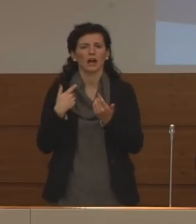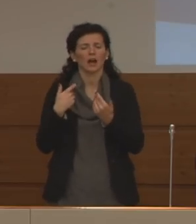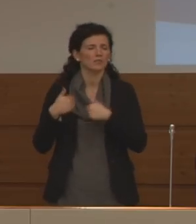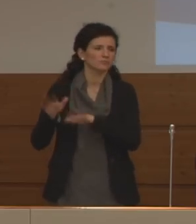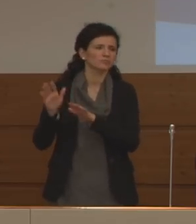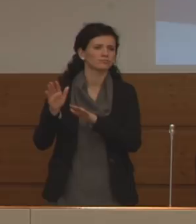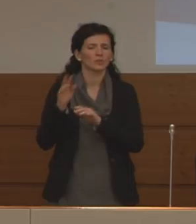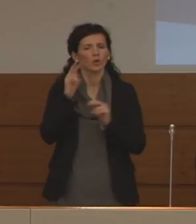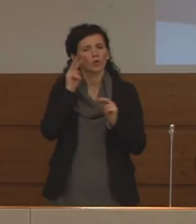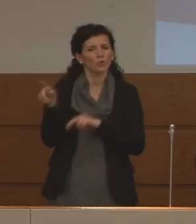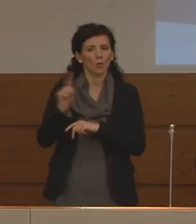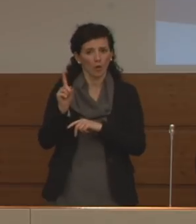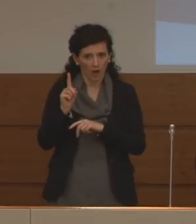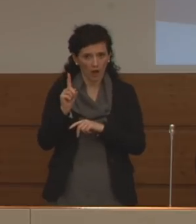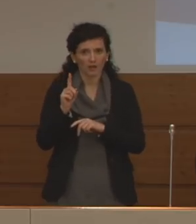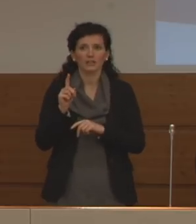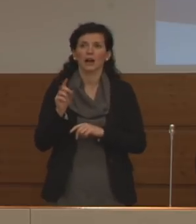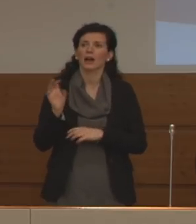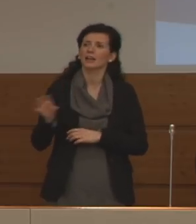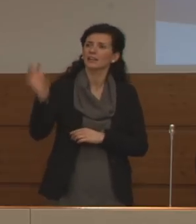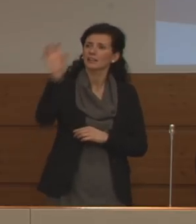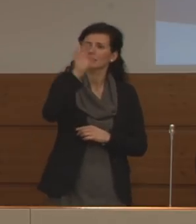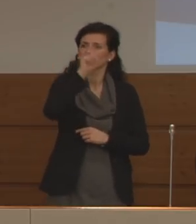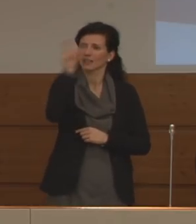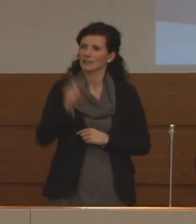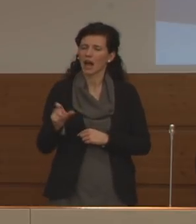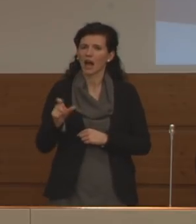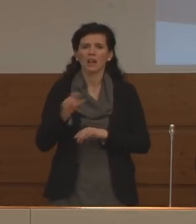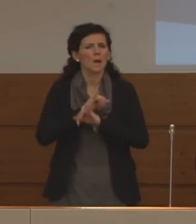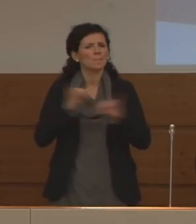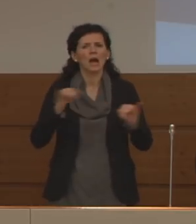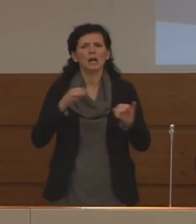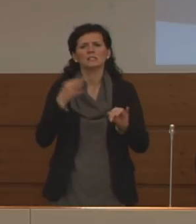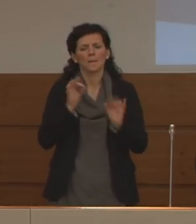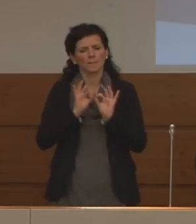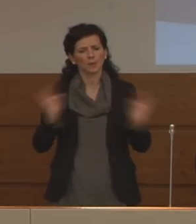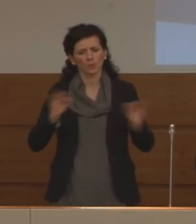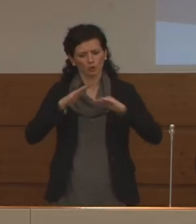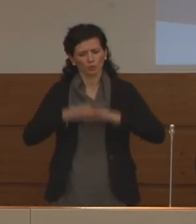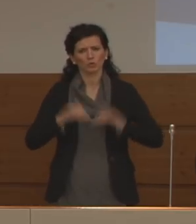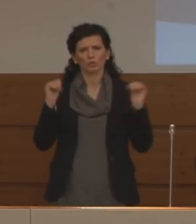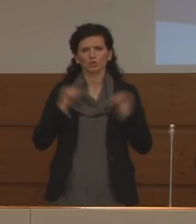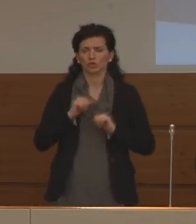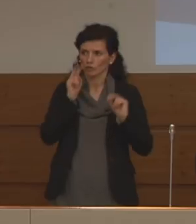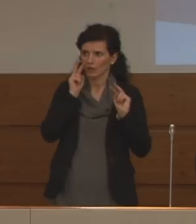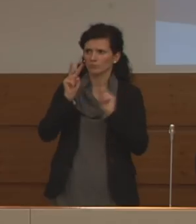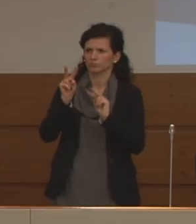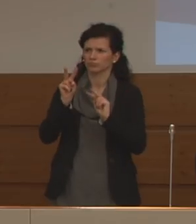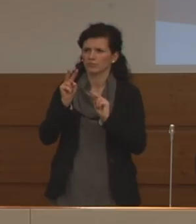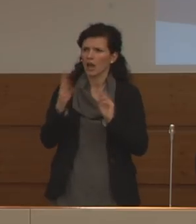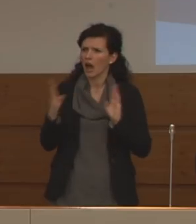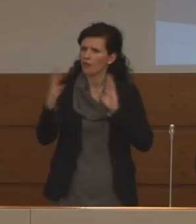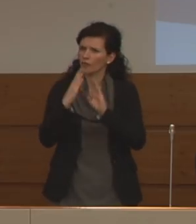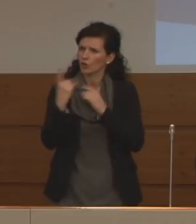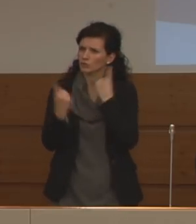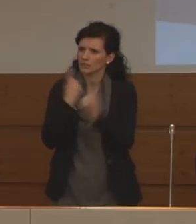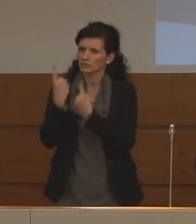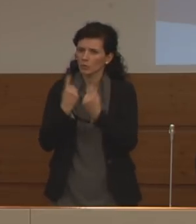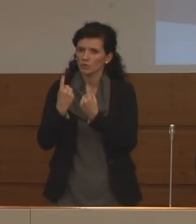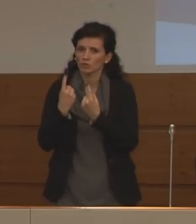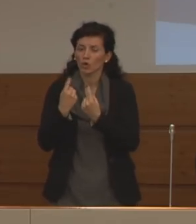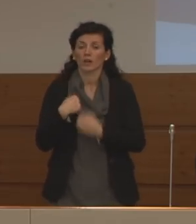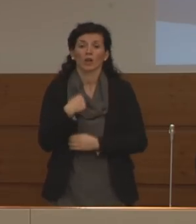viene da tutte le aree del paese io vi ho parlato di tre regioni perché sono quelle che hanno pagato